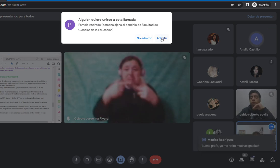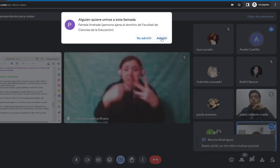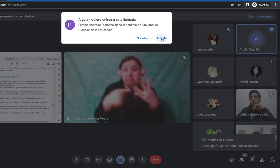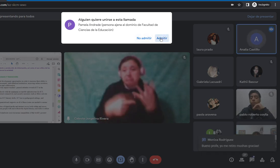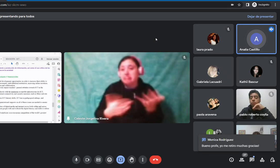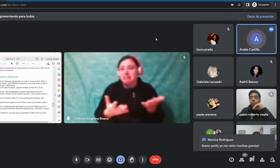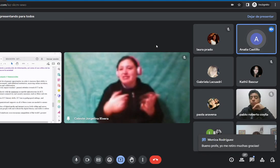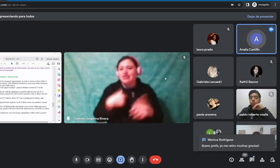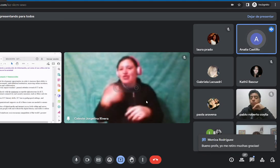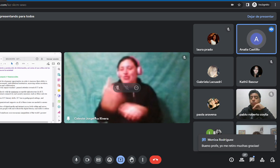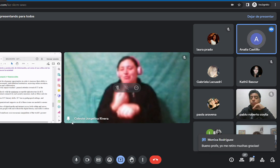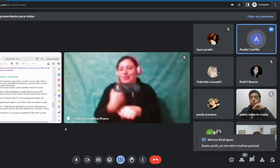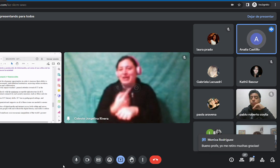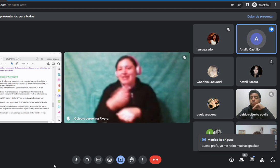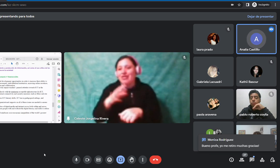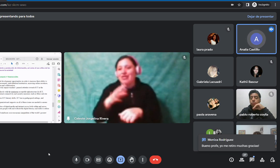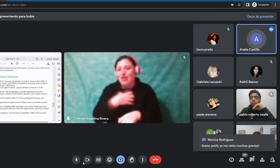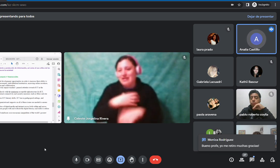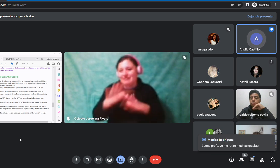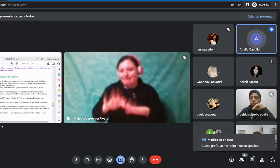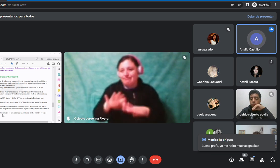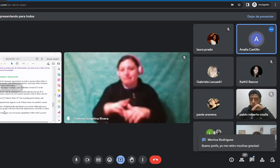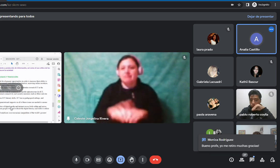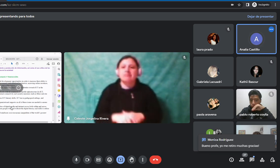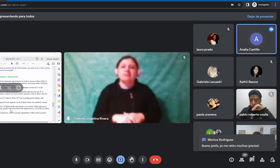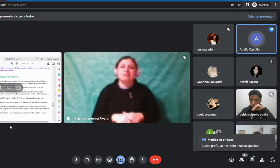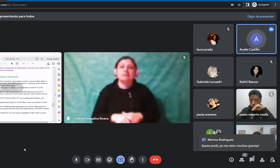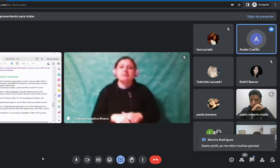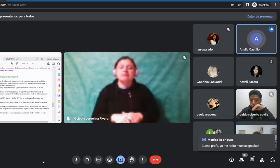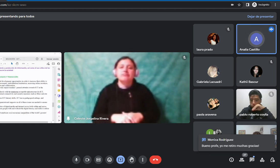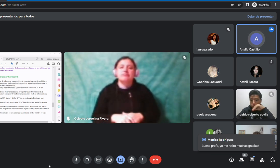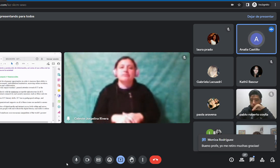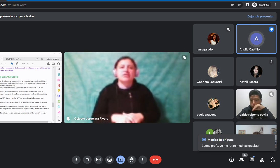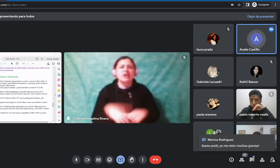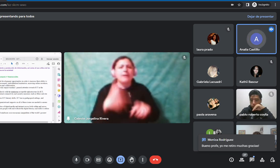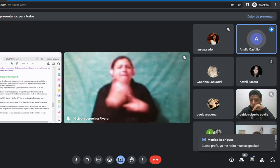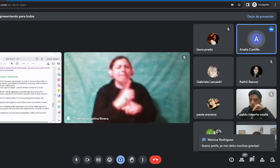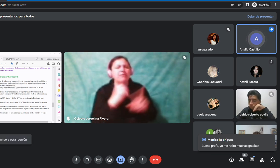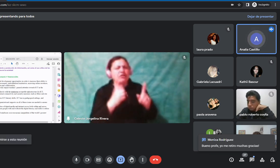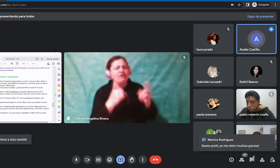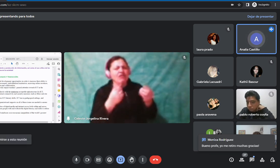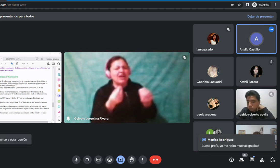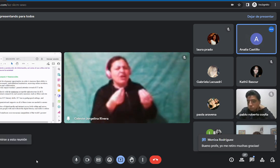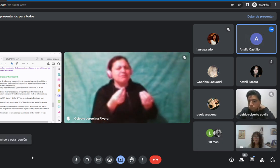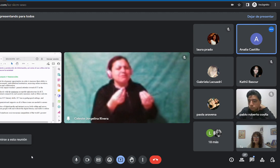Ajá. Y ahí está ese hombre está con una un adjetivo.